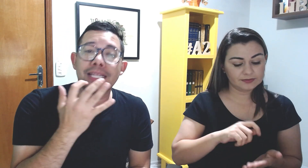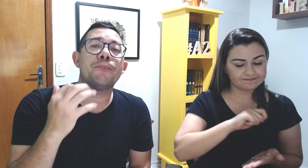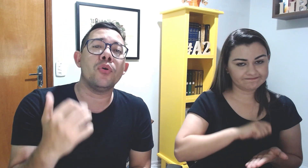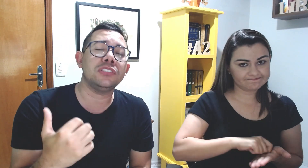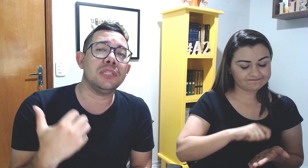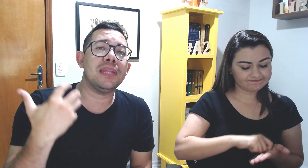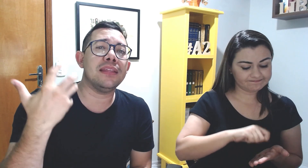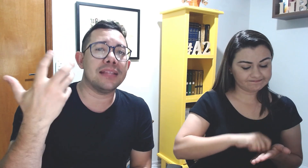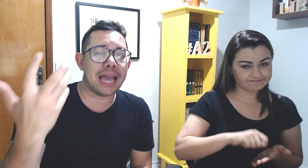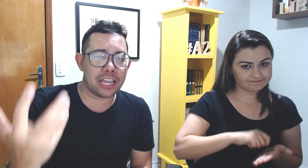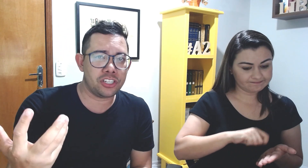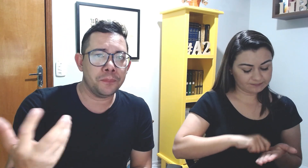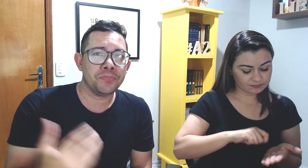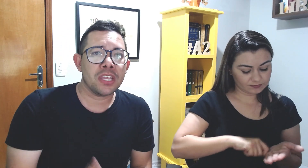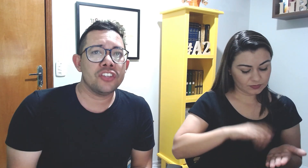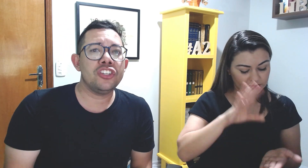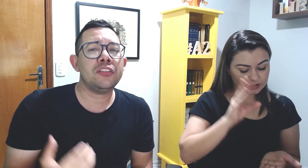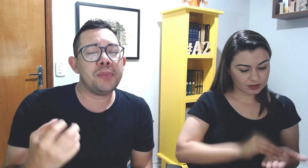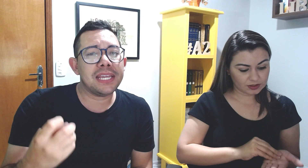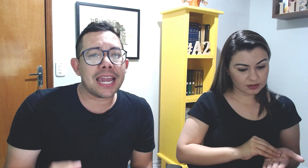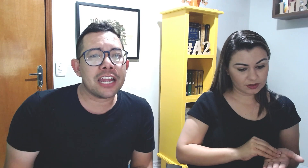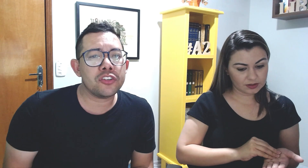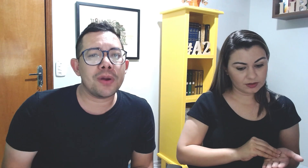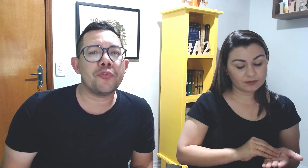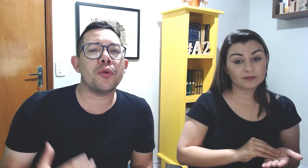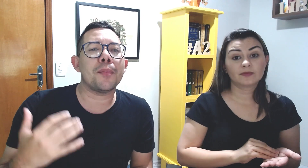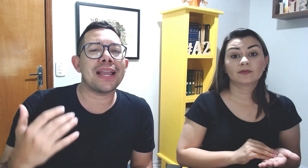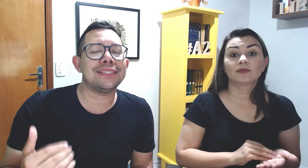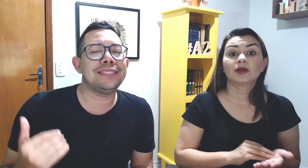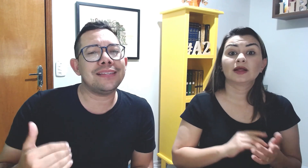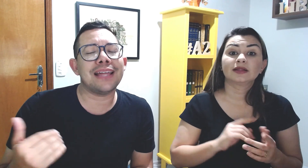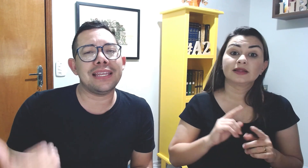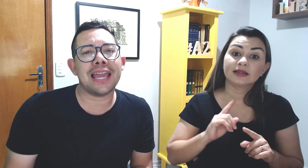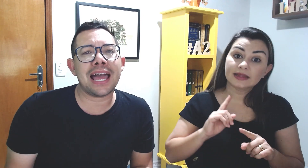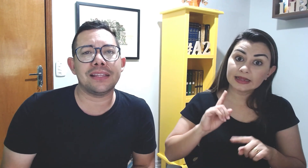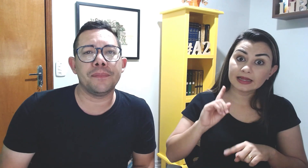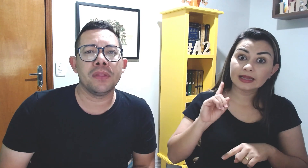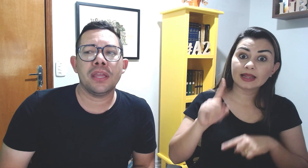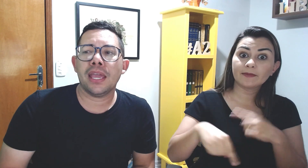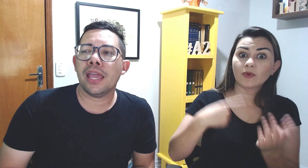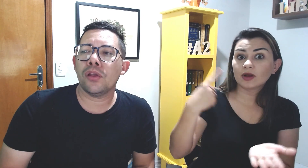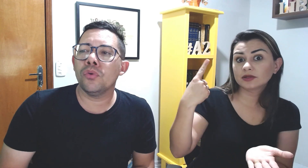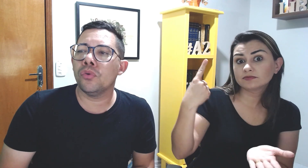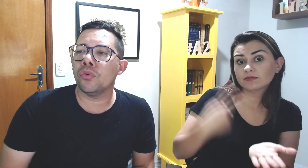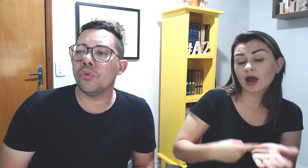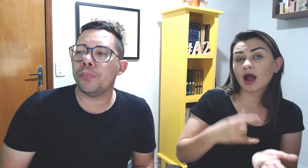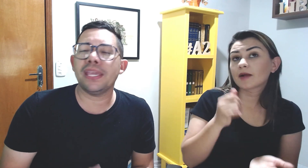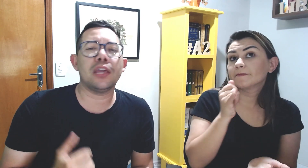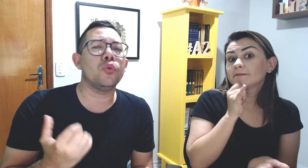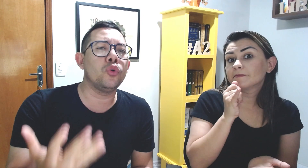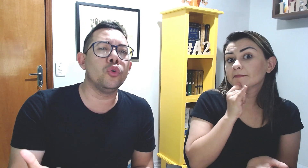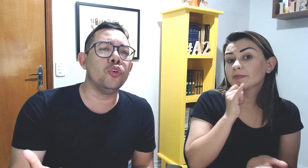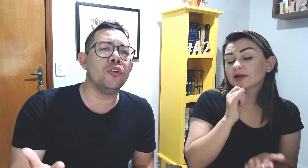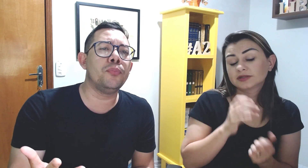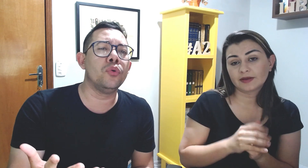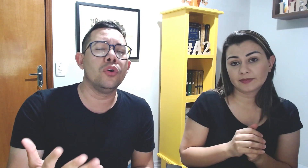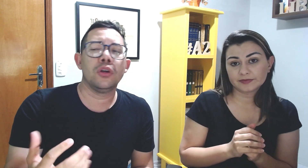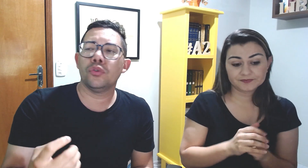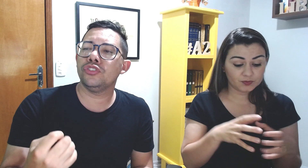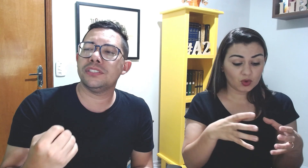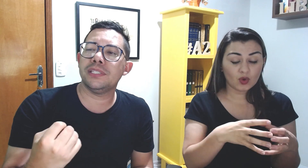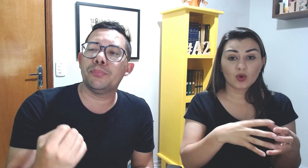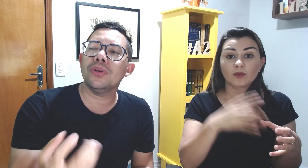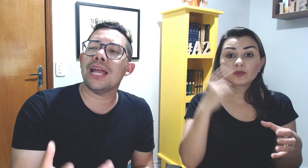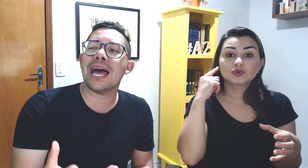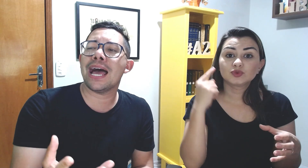possa ter a possibilidade de explicar de uma forma mais detalhada num pequeno grupo,